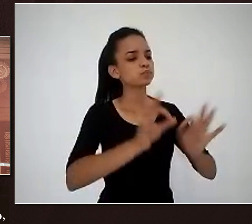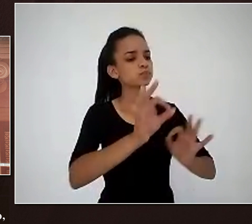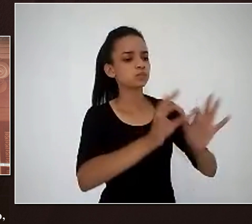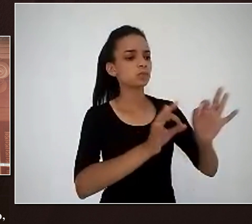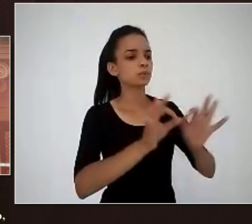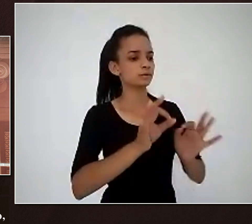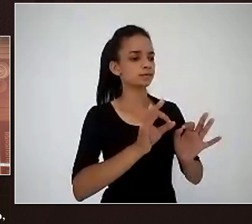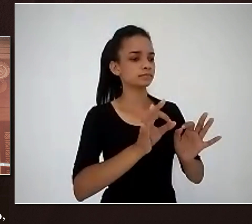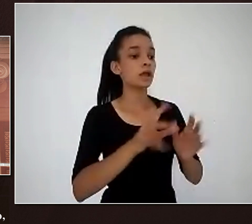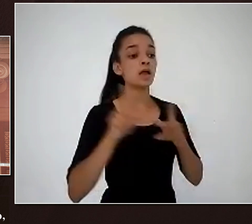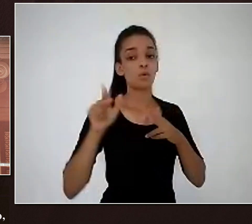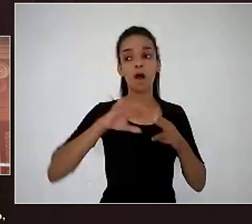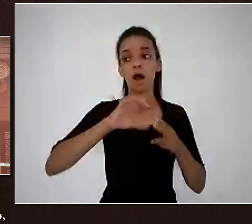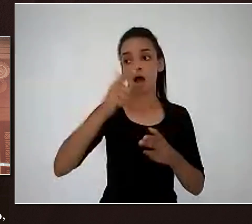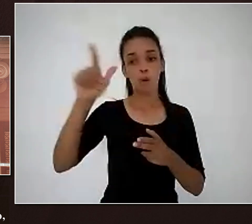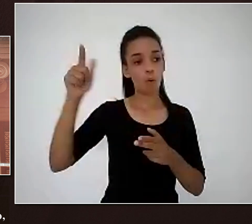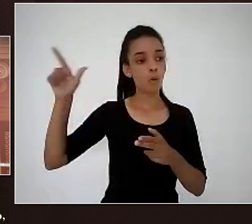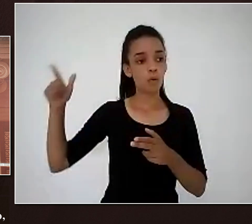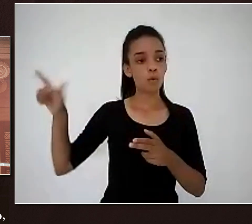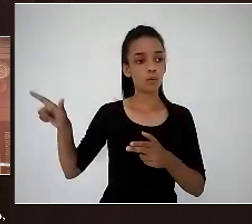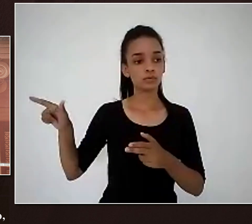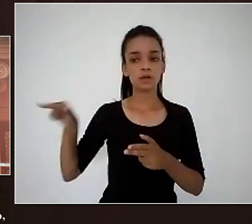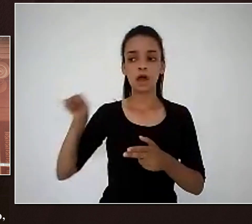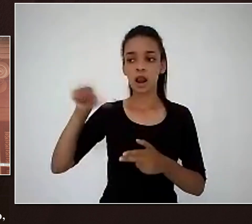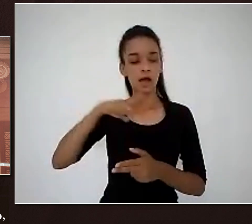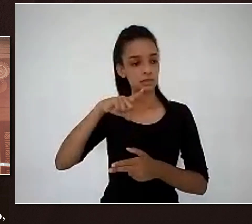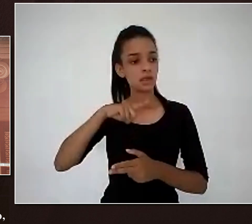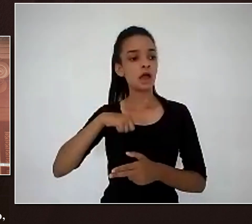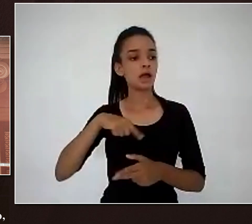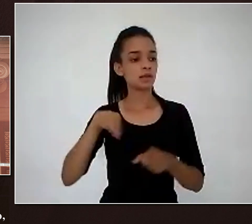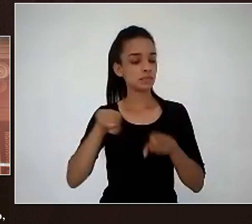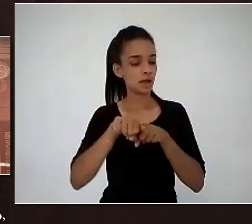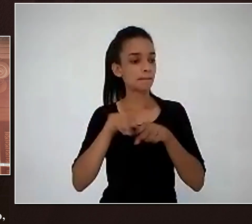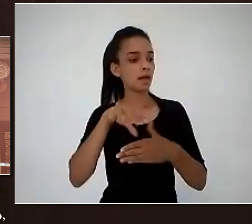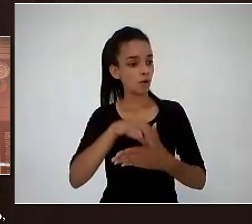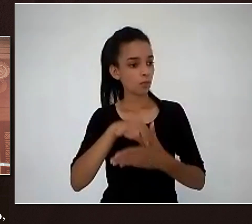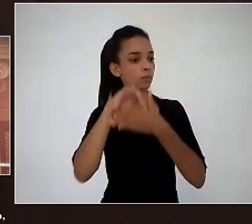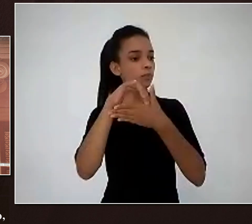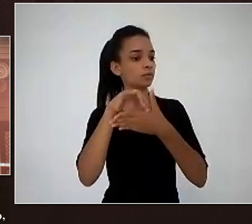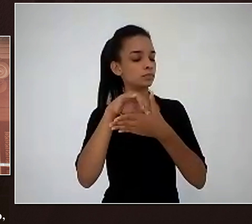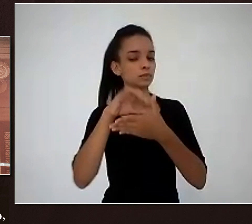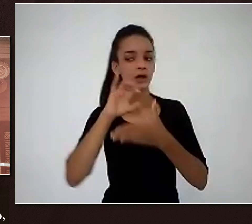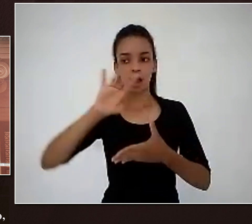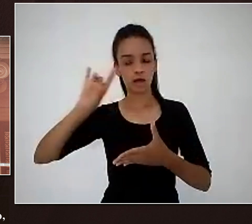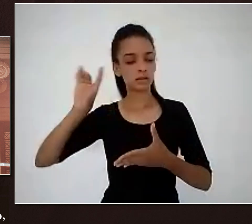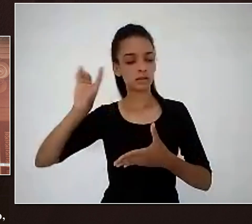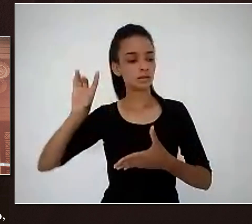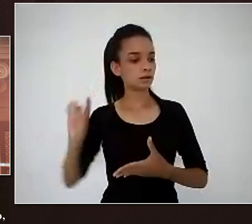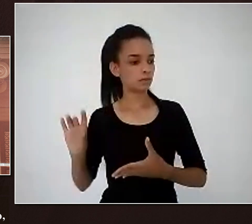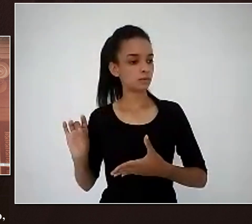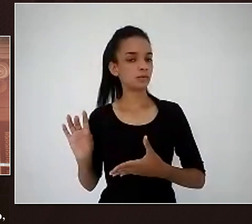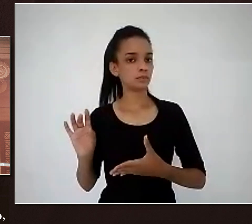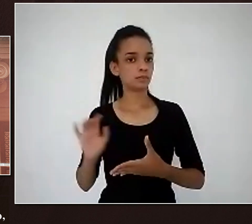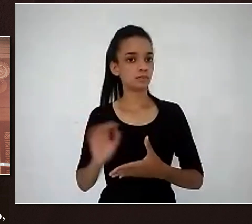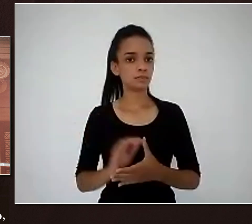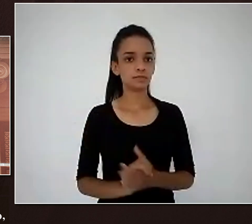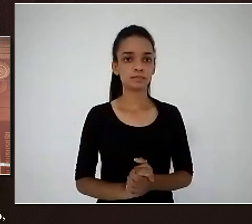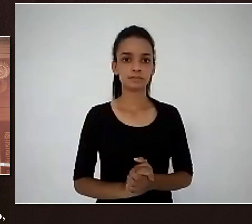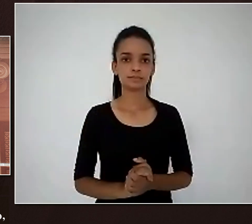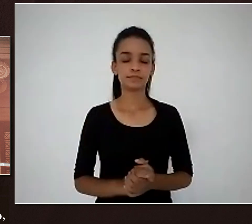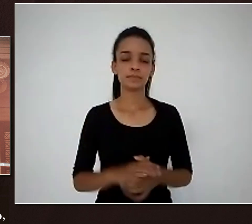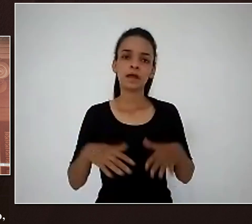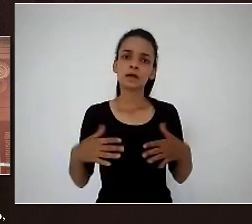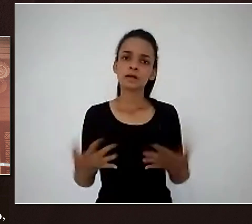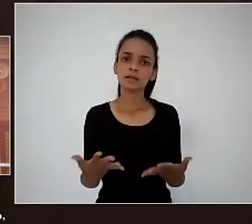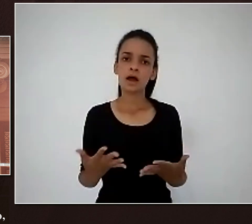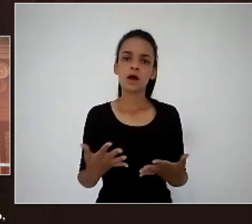cidade constituísses presbíteros conforme te prescrevi. Então, numa situação normal,